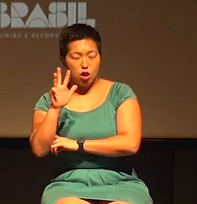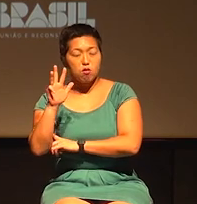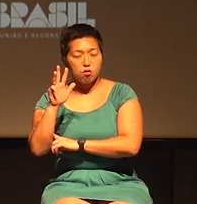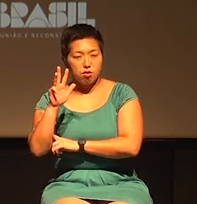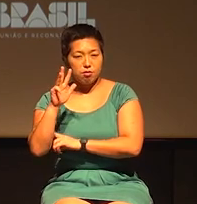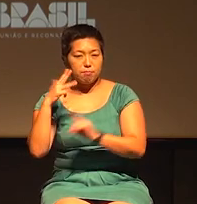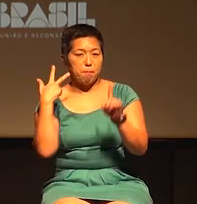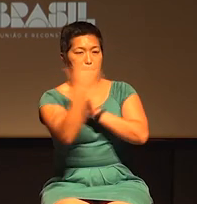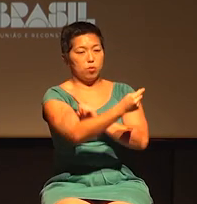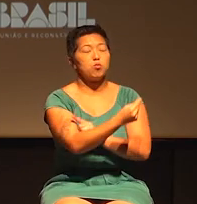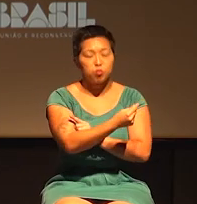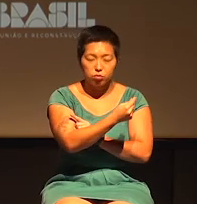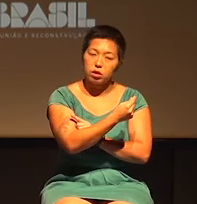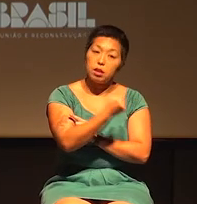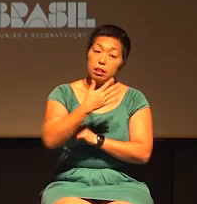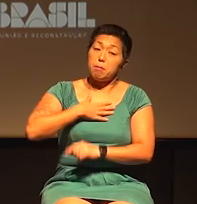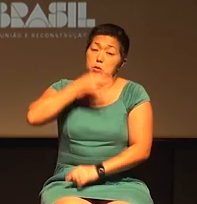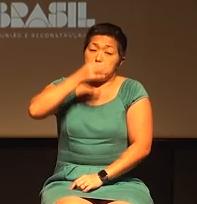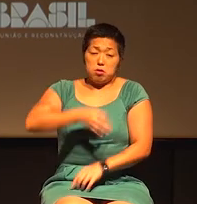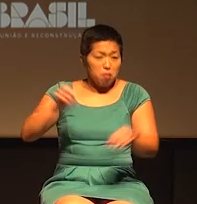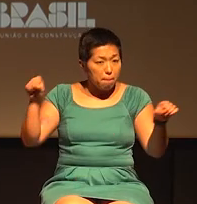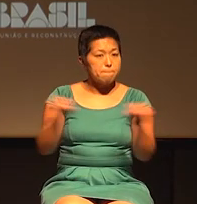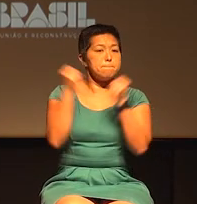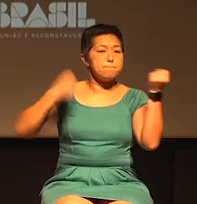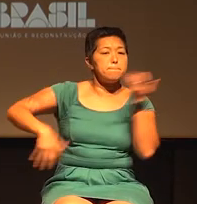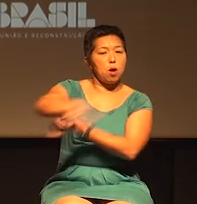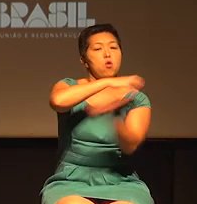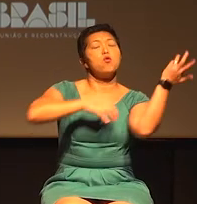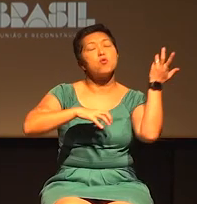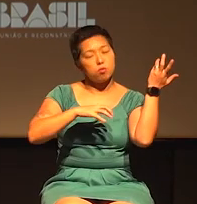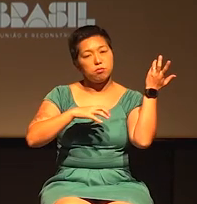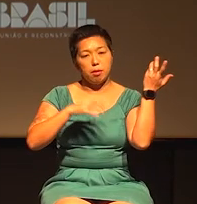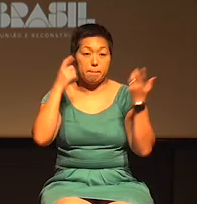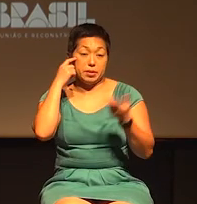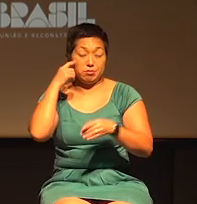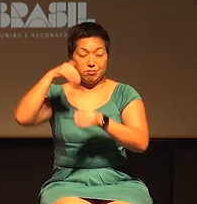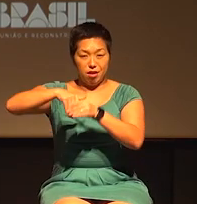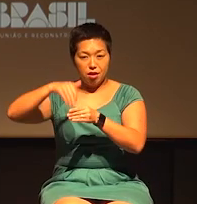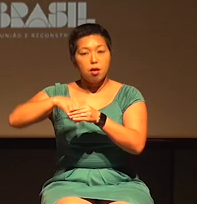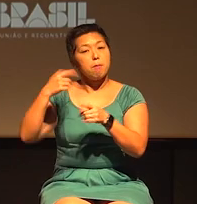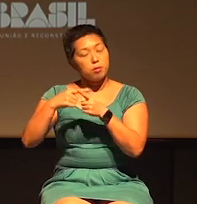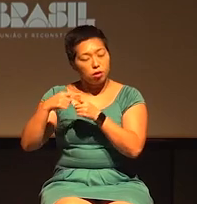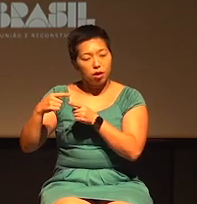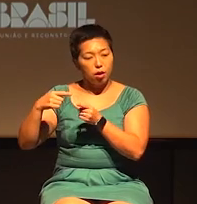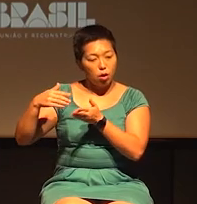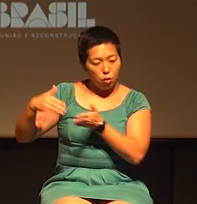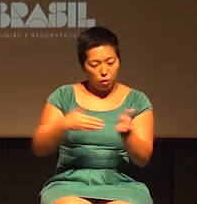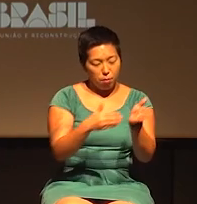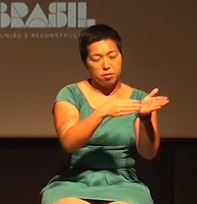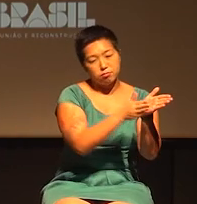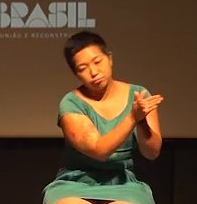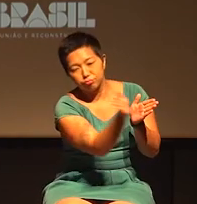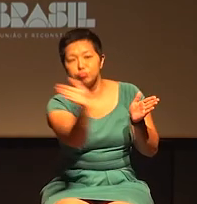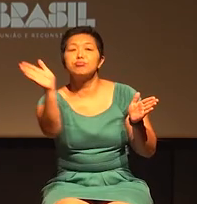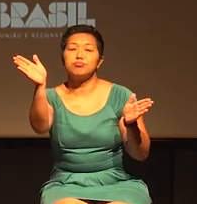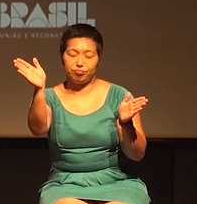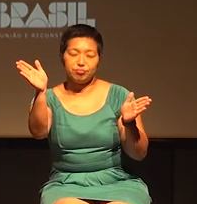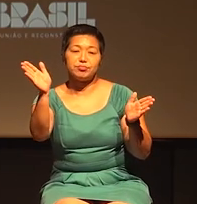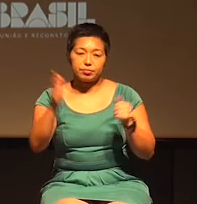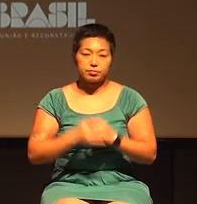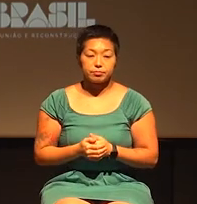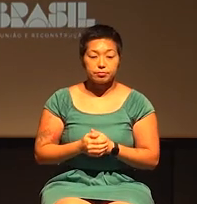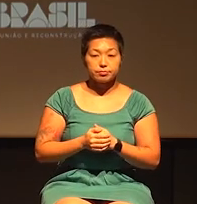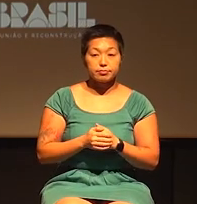foi disruptiva na minha opinião ainda que tenha sido pela Via eleitoral Mas foi disruptivo porque mudou um caminho que tava né se consolidando então